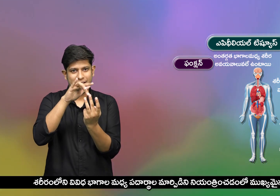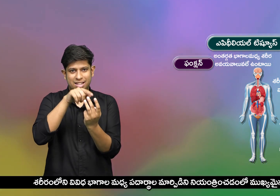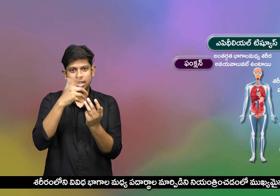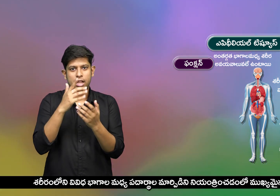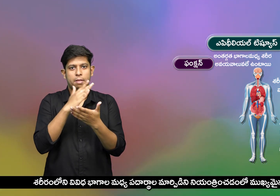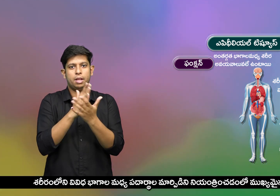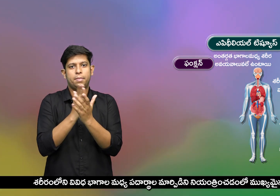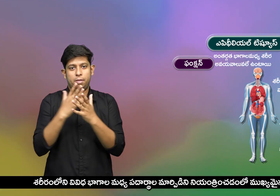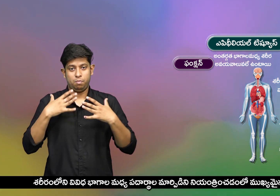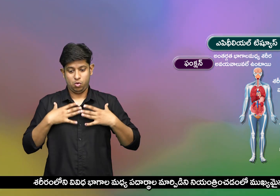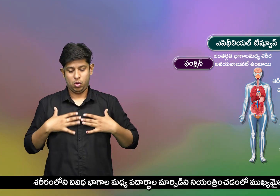పాత్ర పోషిస్తుంది.